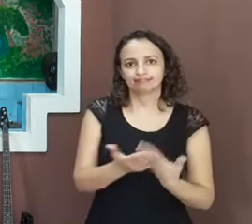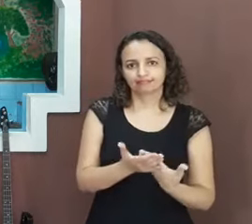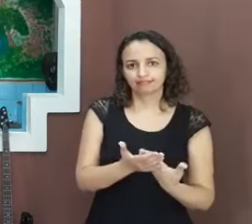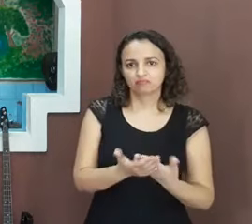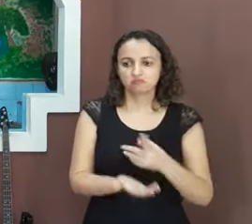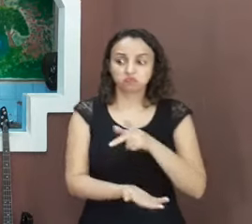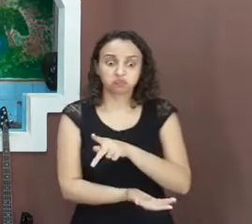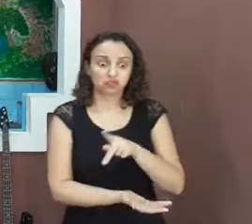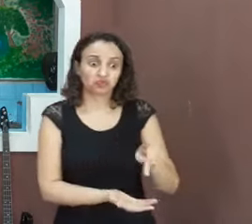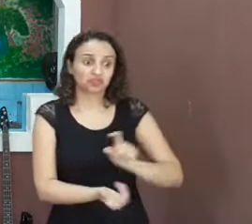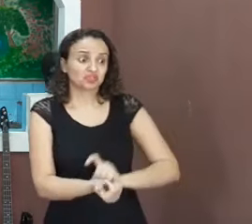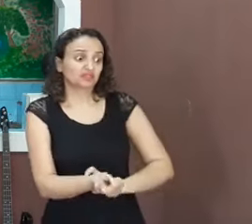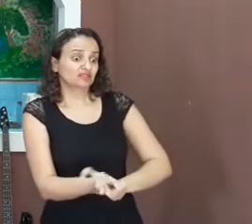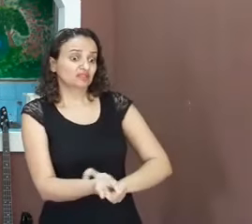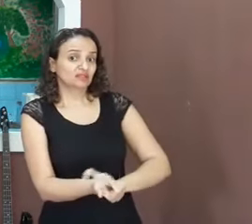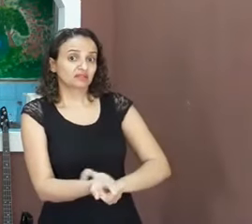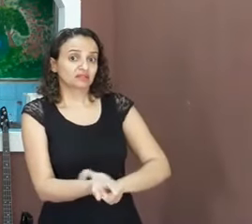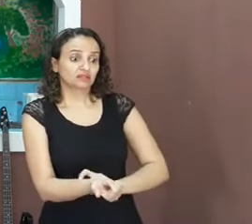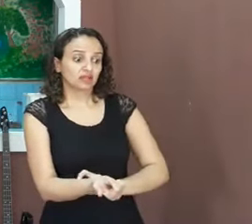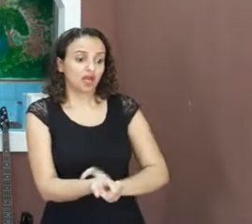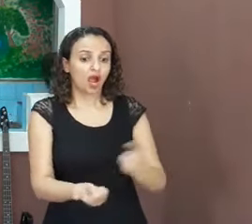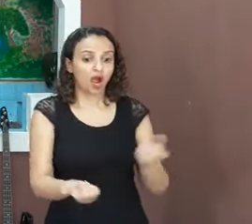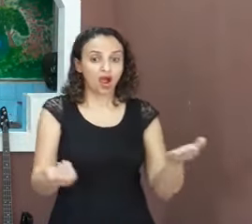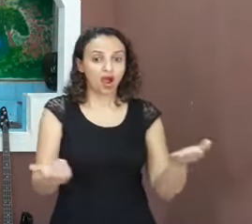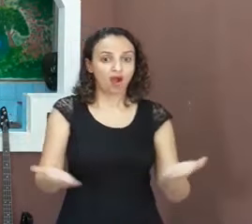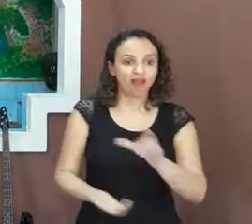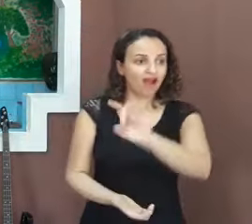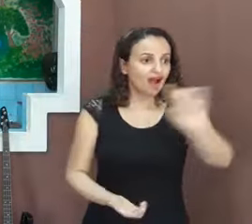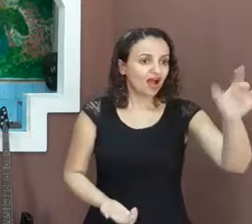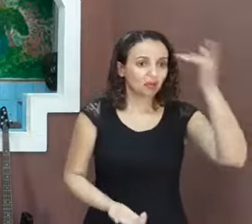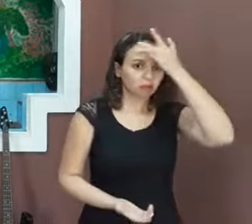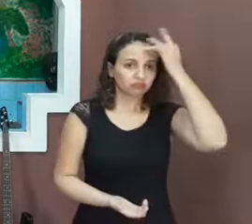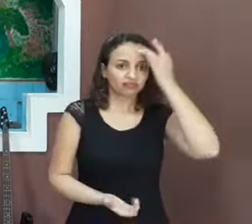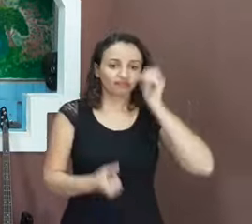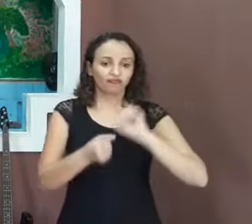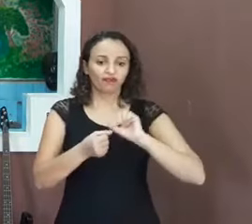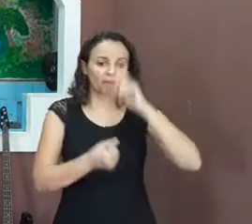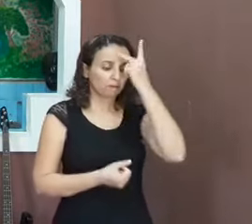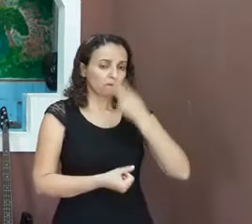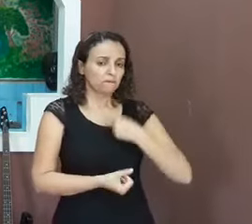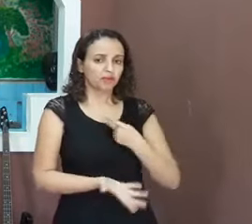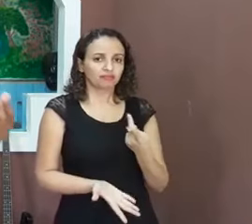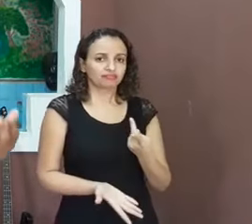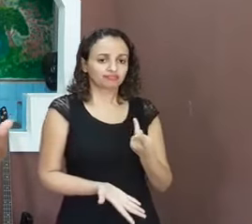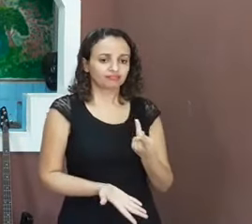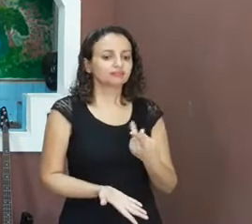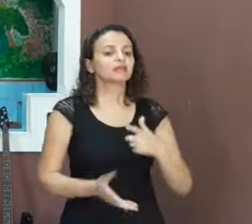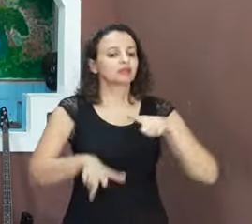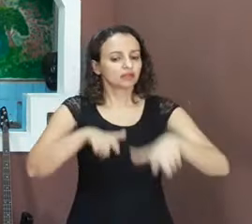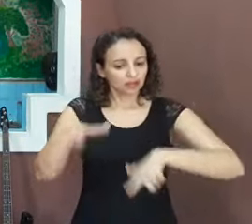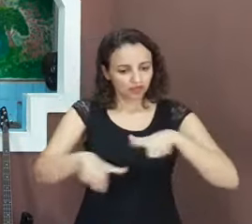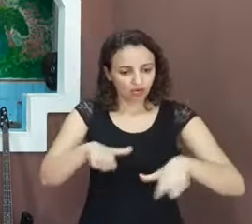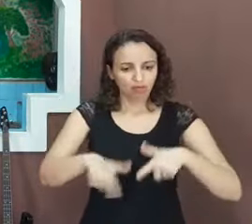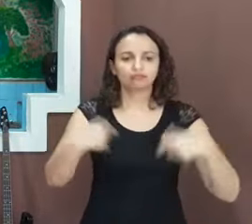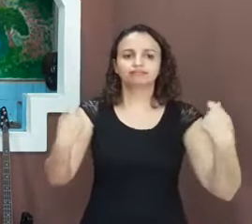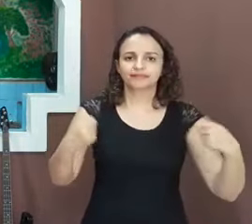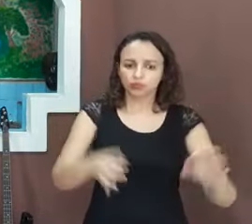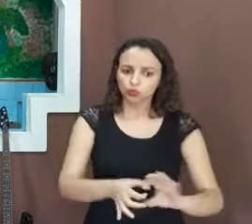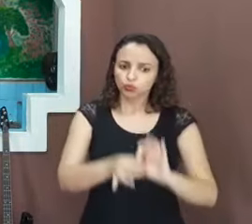Então, se for assim, cada um faz só o seu, não é, querido. Por isso que o trabalho ele é complexo, por isso que o trabalho precisa da